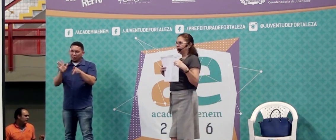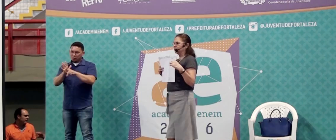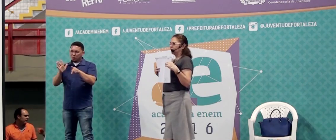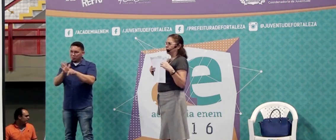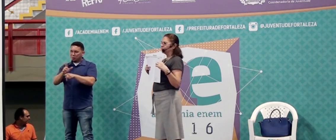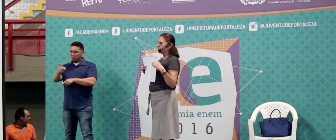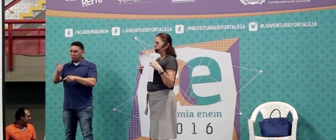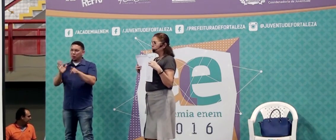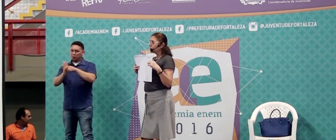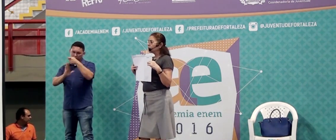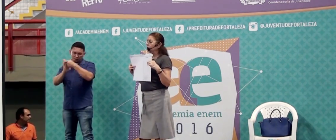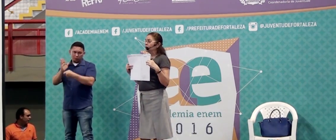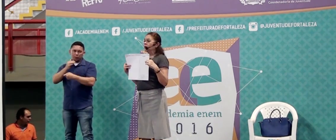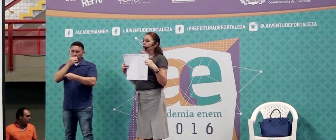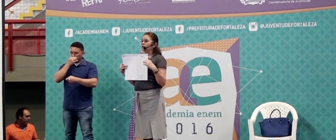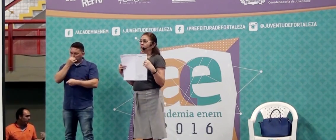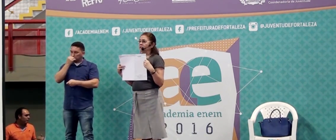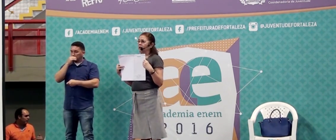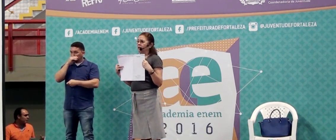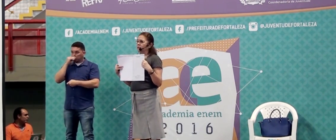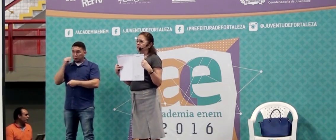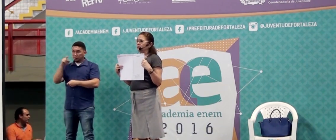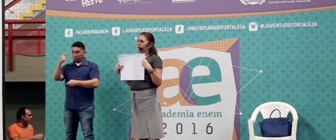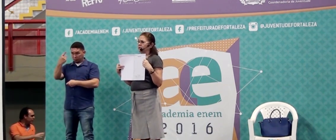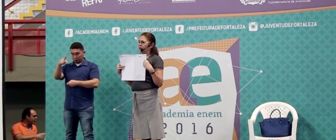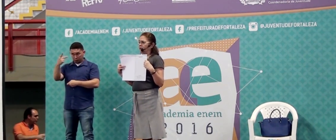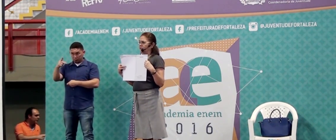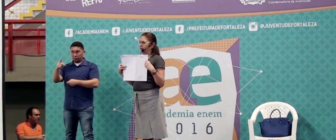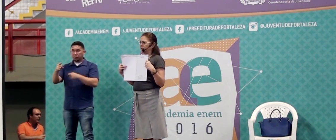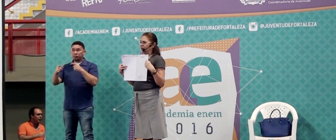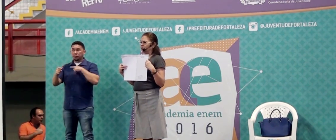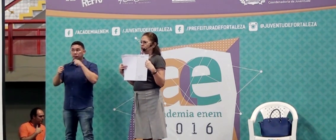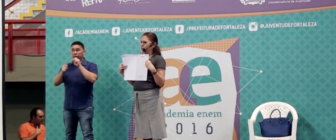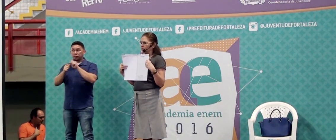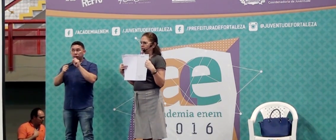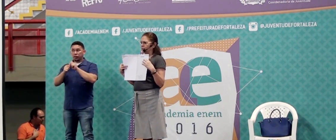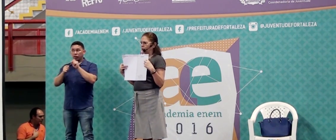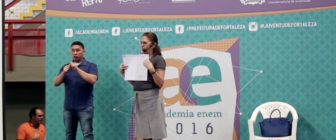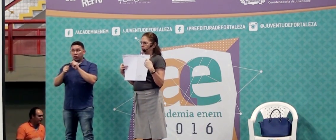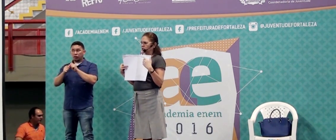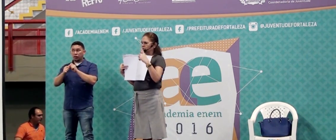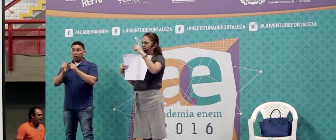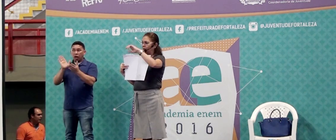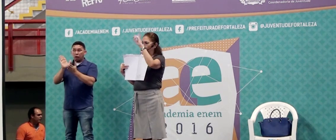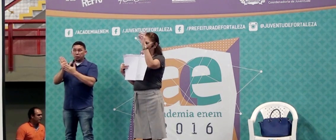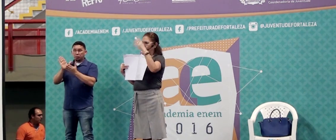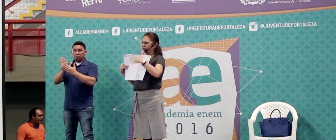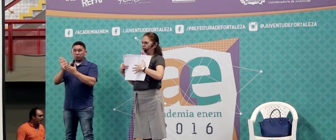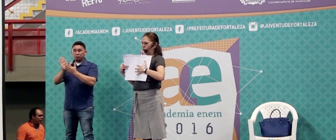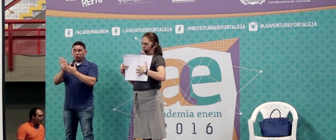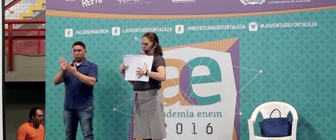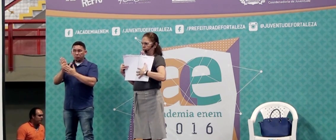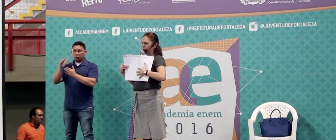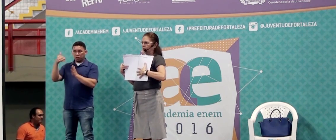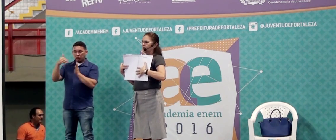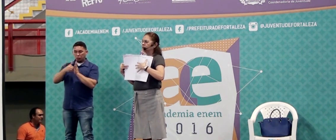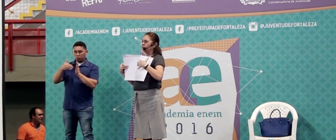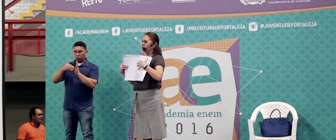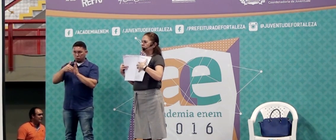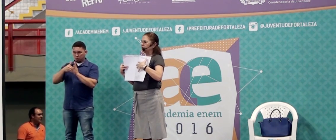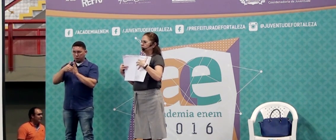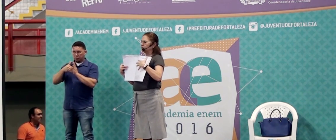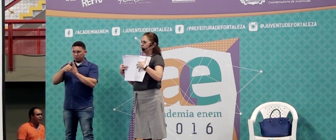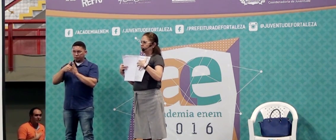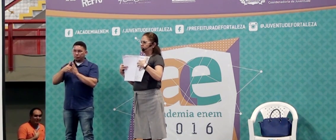de redação. E vocês, se quiserem fazer as 2 propostas, é a última folha.